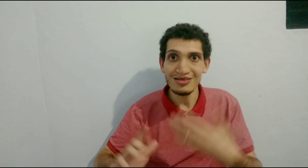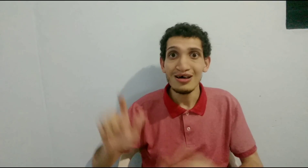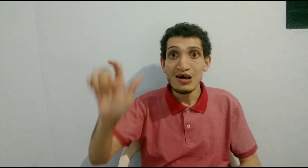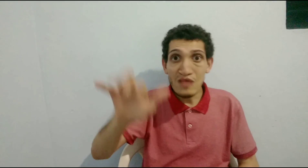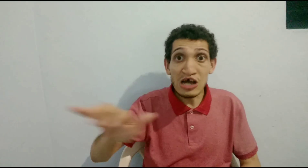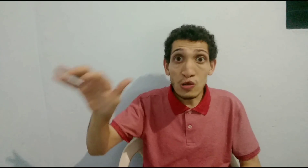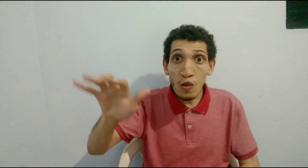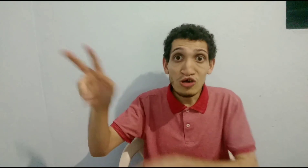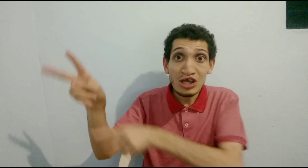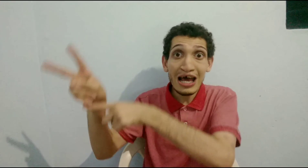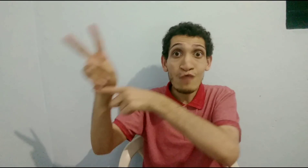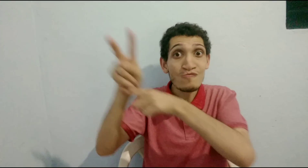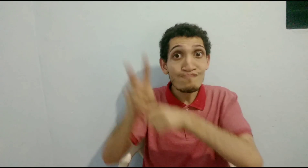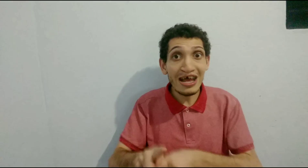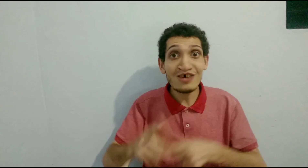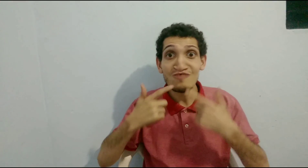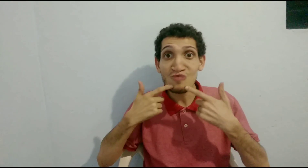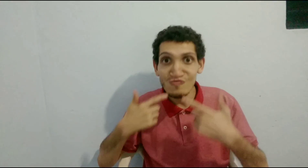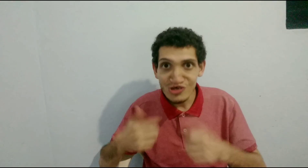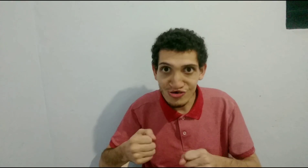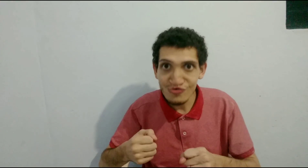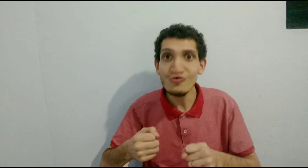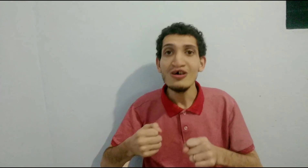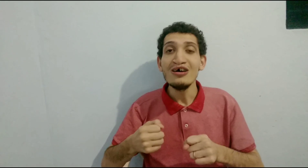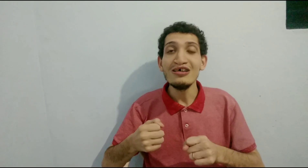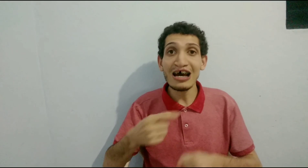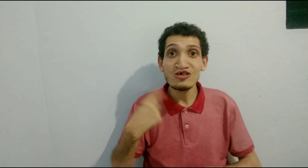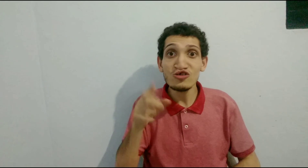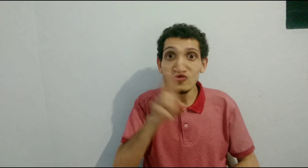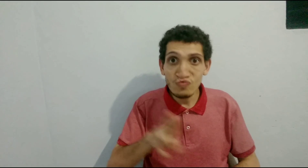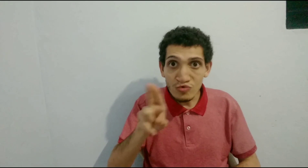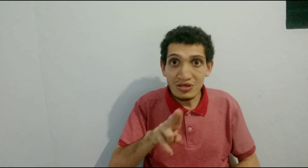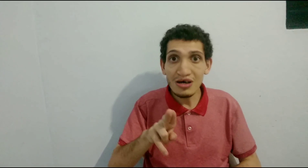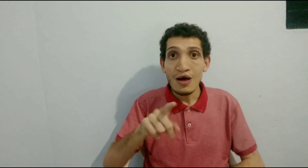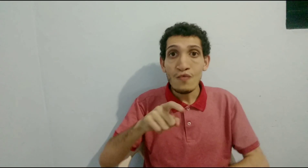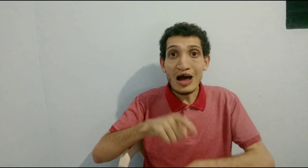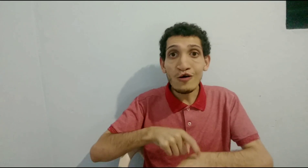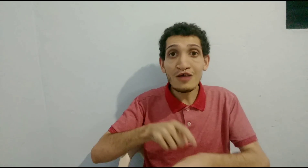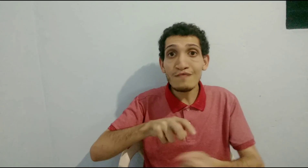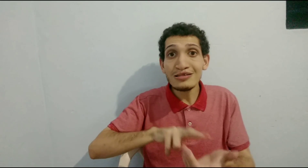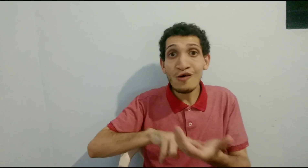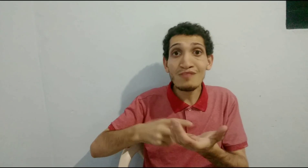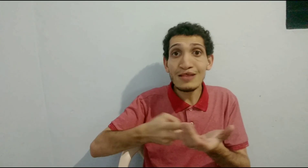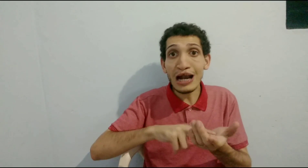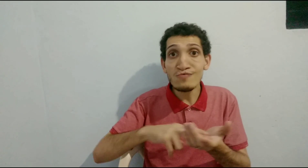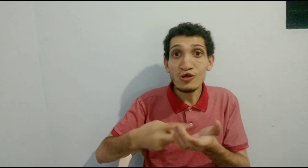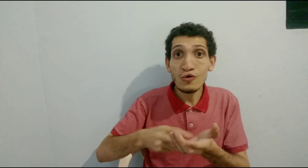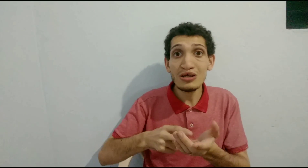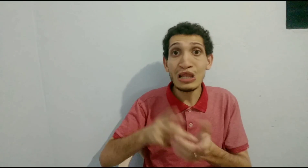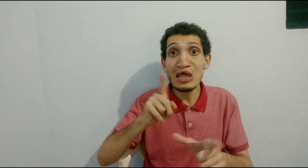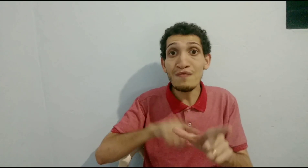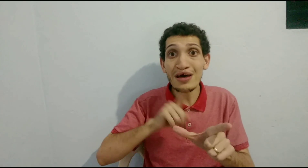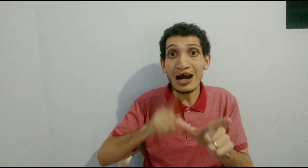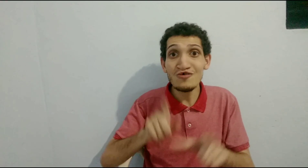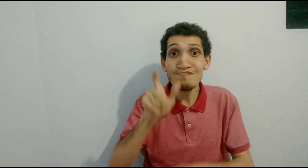Datilologia é um préstimo linguístico que a gente usa na hora de fazer algumas traduções literais de